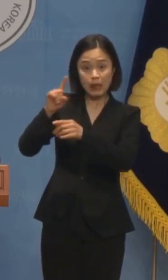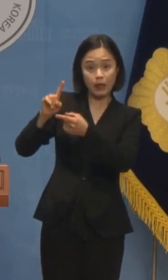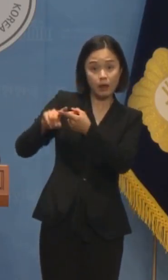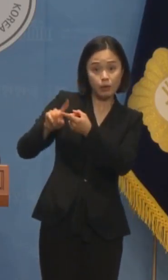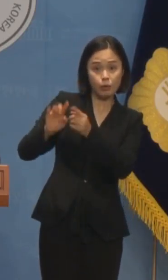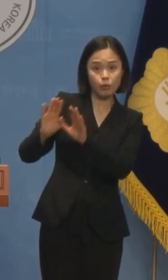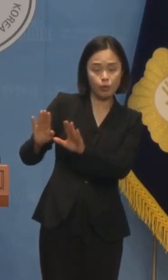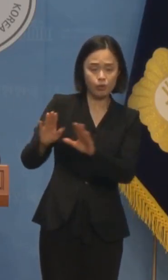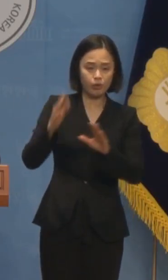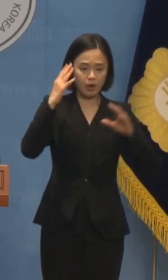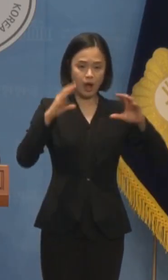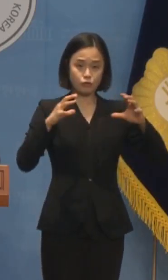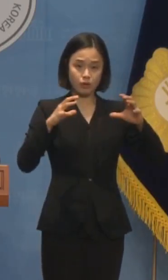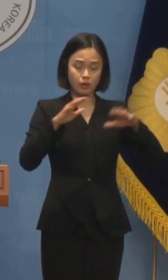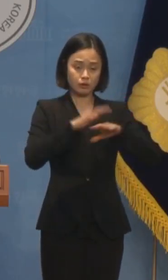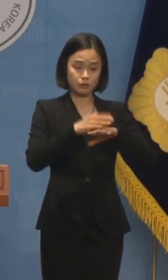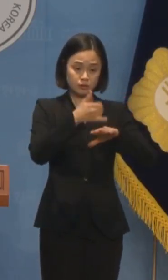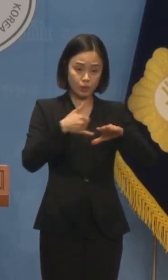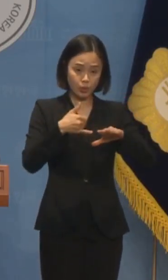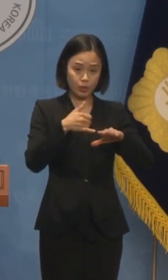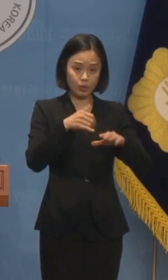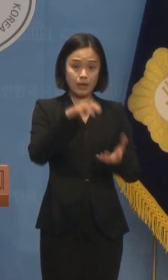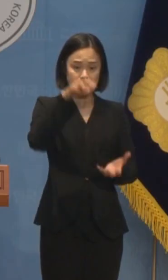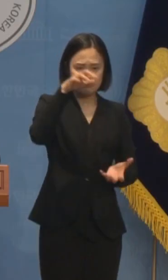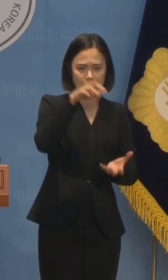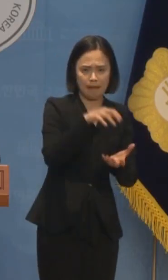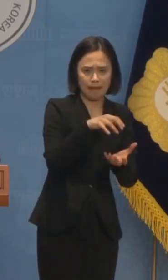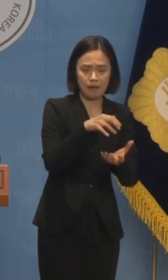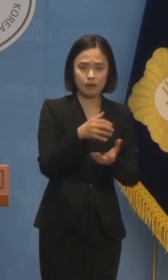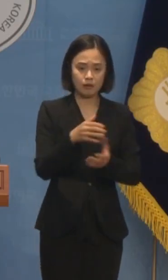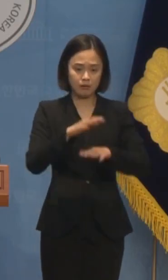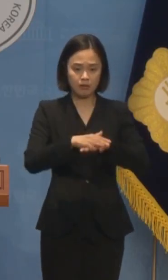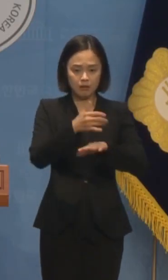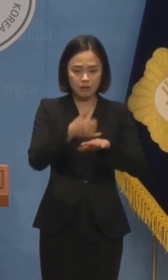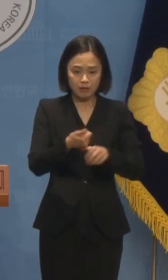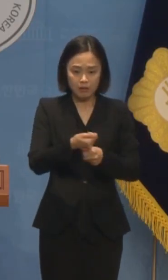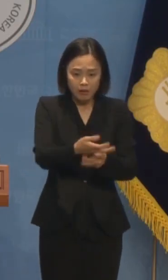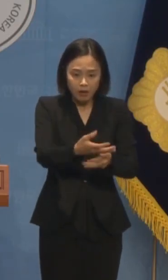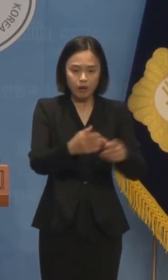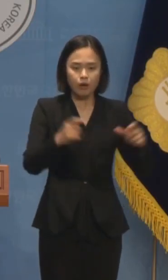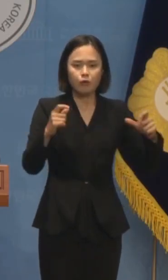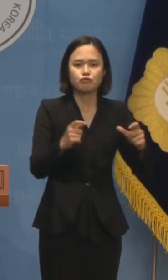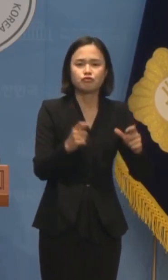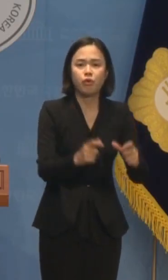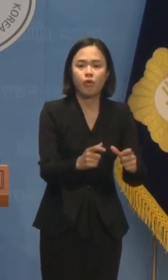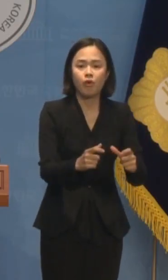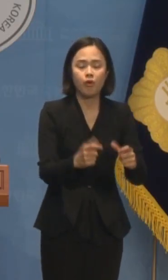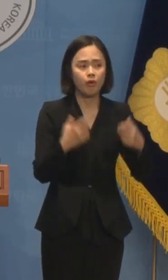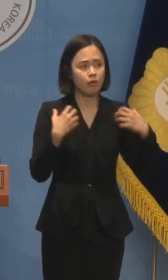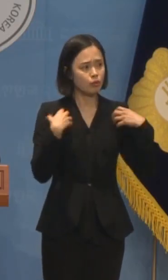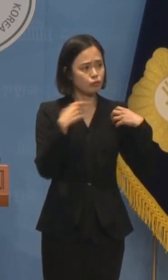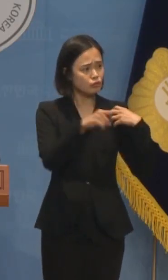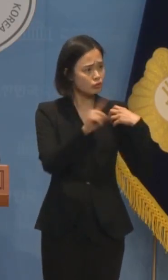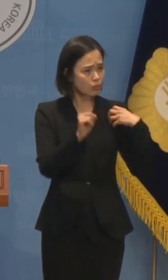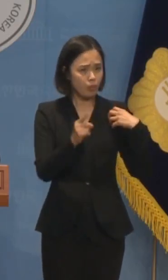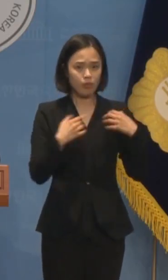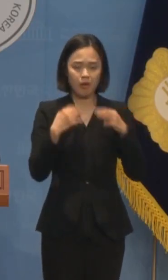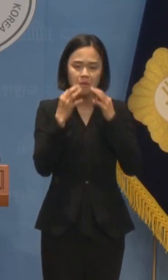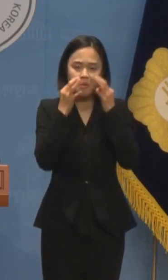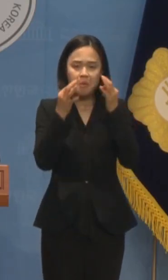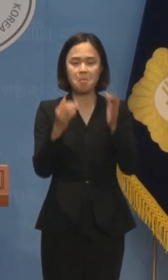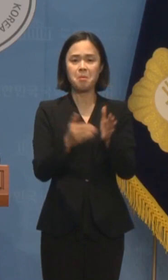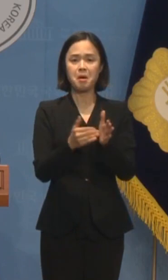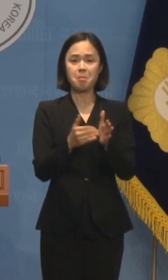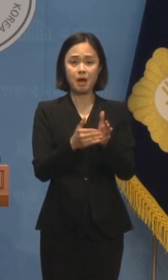생산량과 재배 면적 감축에 집중하면서 할 만큼 했다는 정부 대책은 공허할